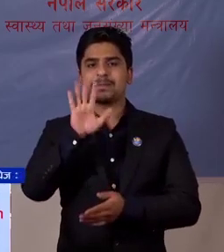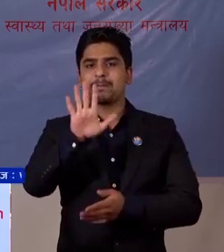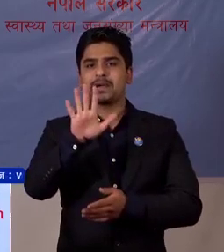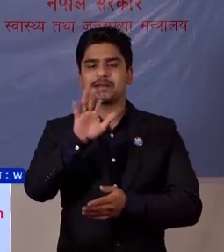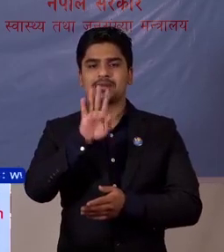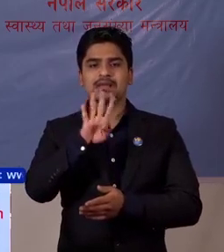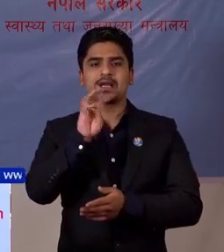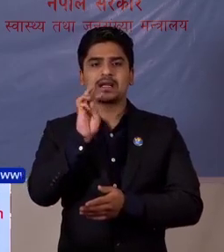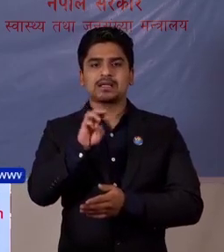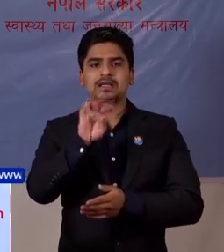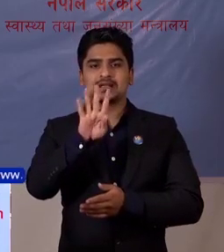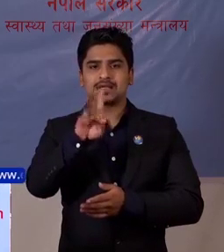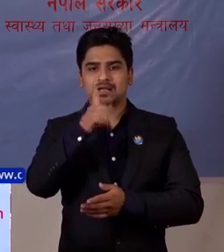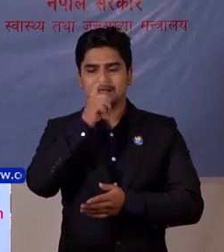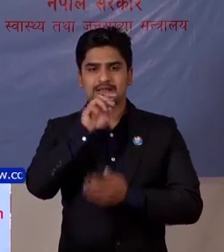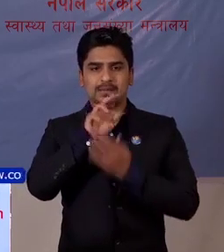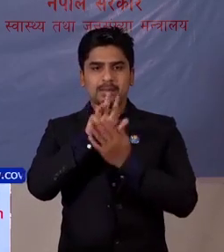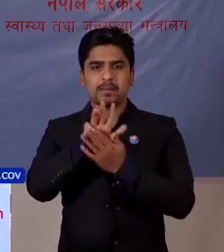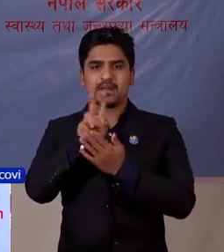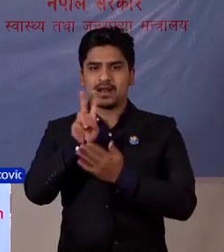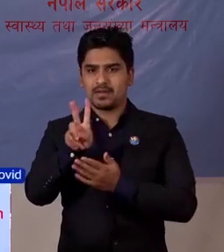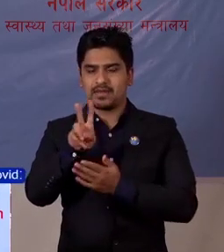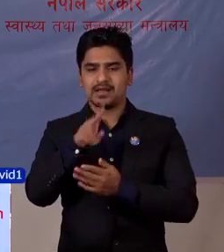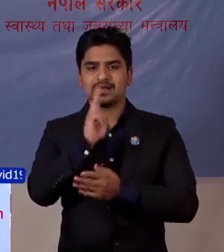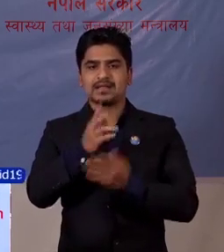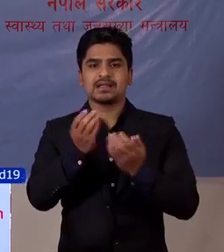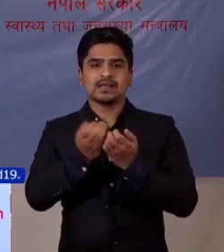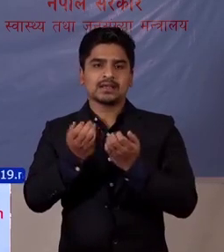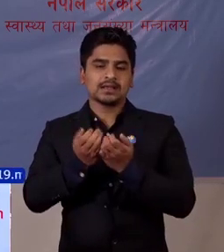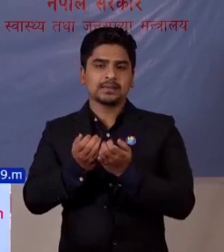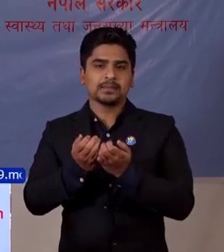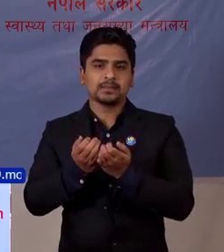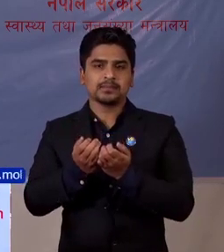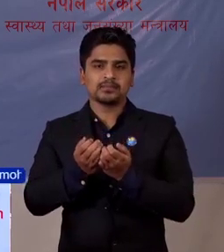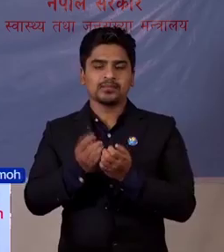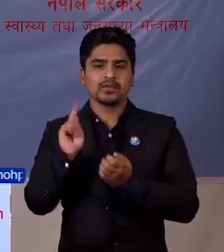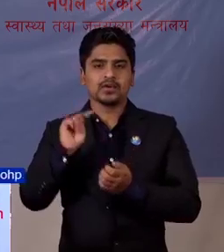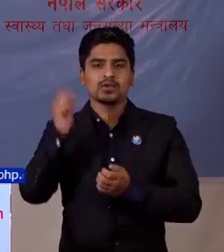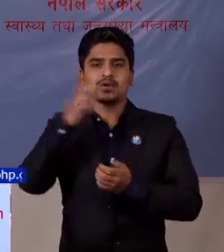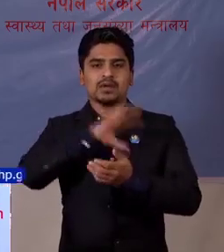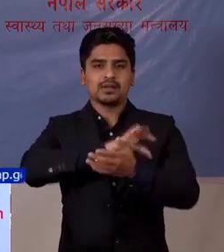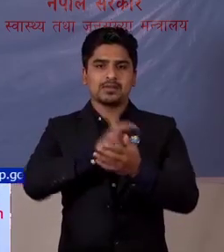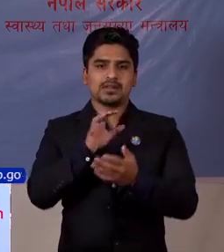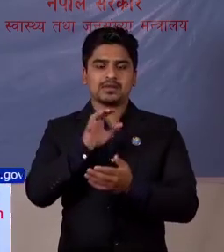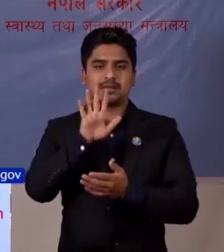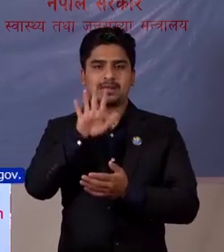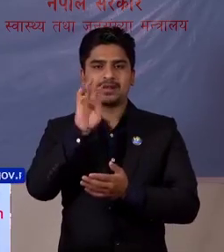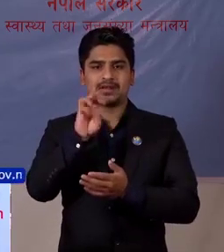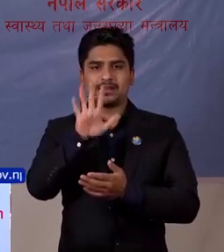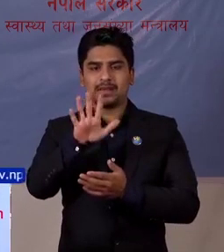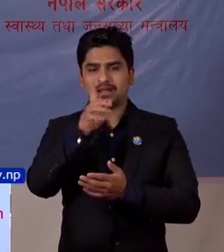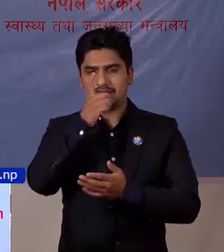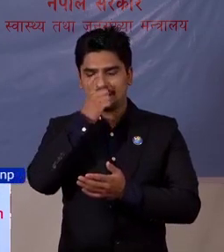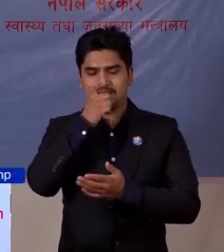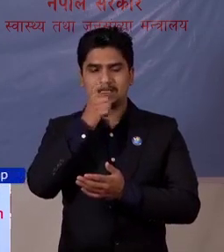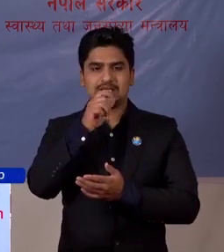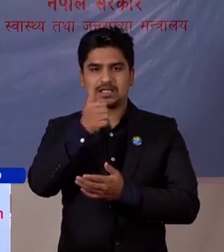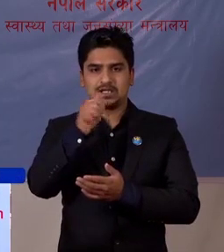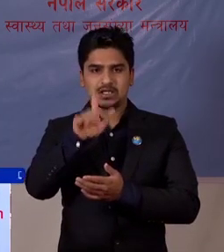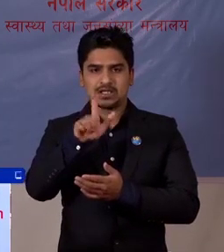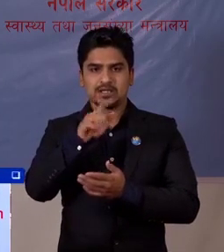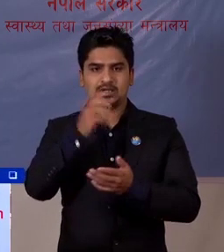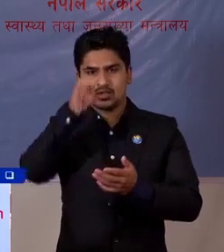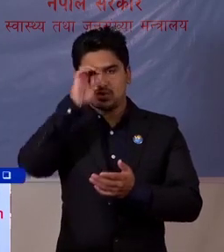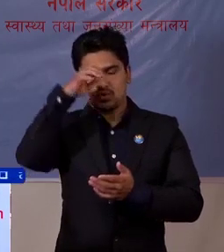5 4,492, त्यसै गरी कर्णाली प्रदेशमा 5,567 र